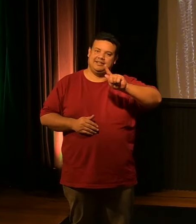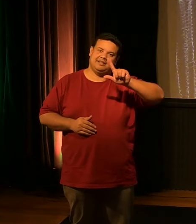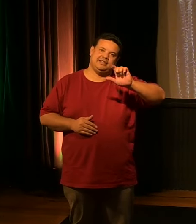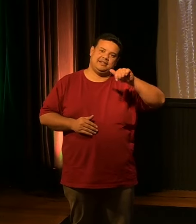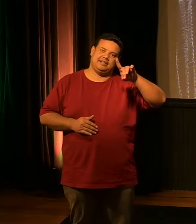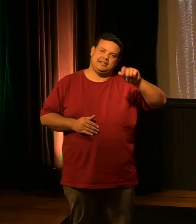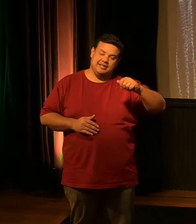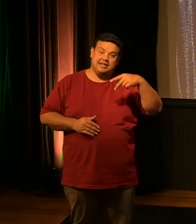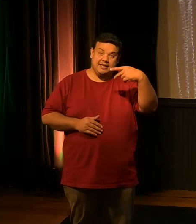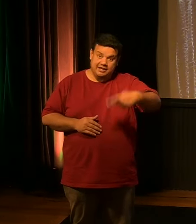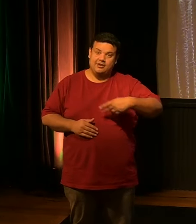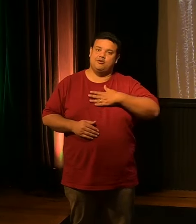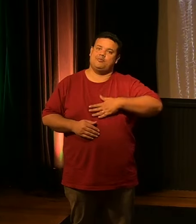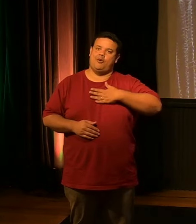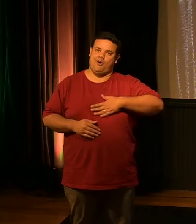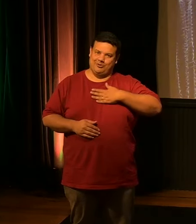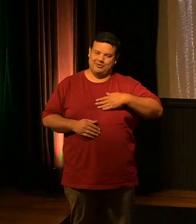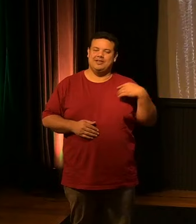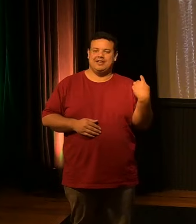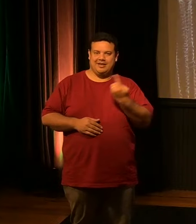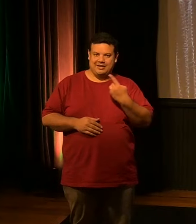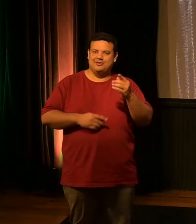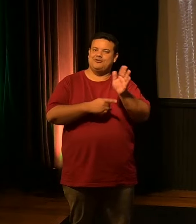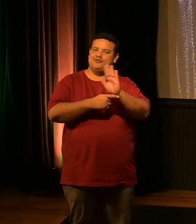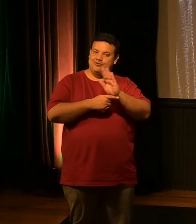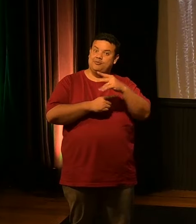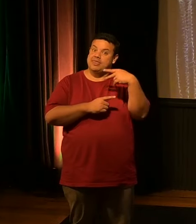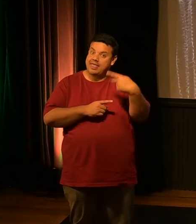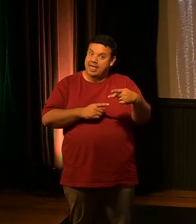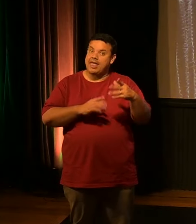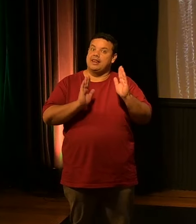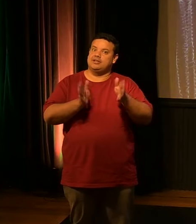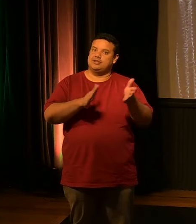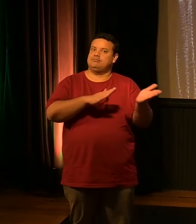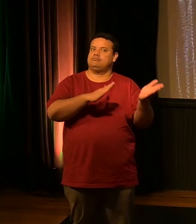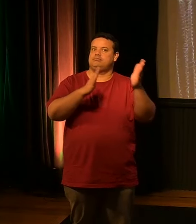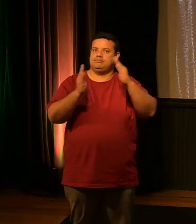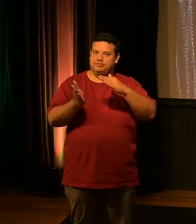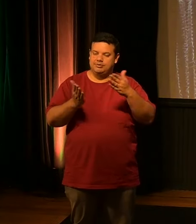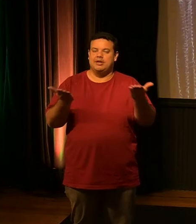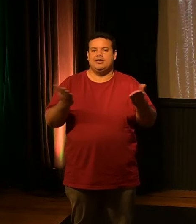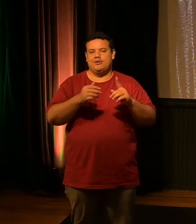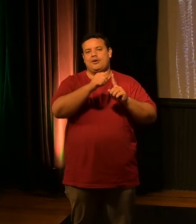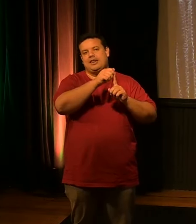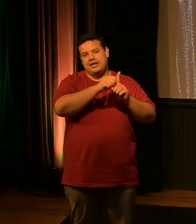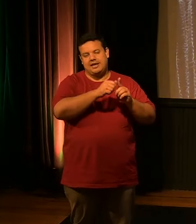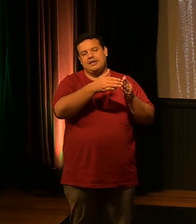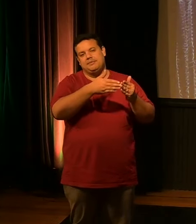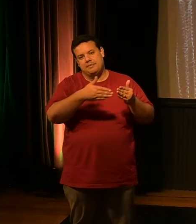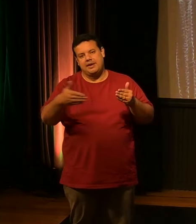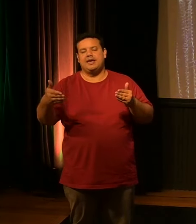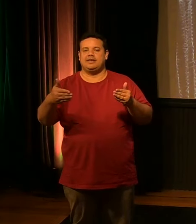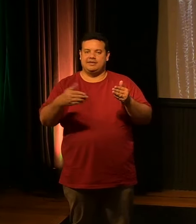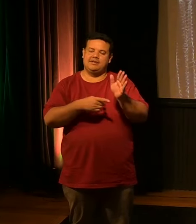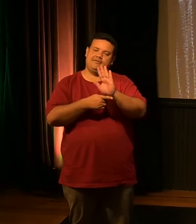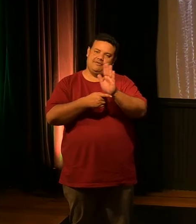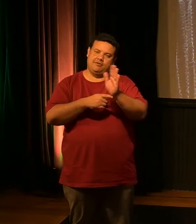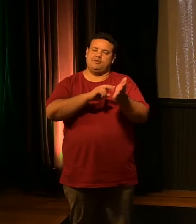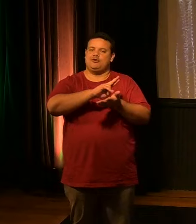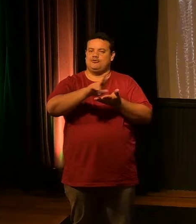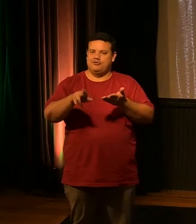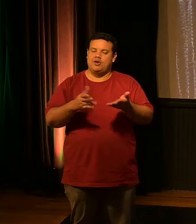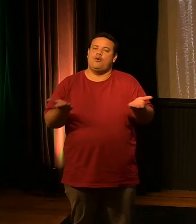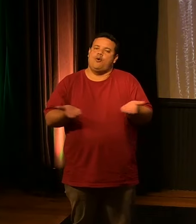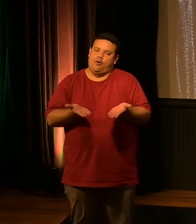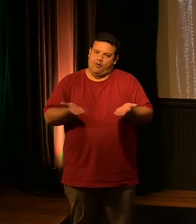exibiu um filme deles no fim de semana de abertura da sala e está exibindo a obra deles ao longo desse mês. A gente exibiu alguns filmes. Hoje tem uma sessão,